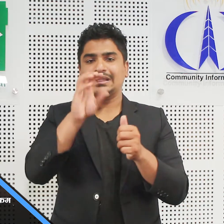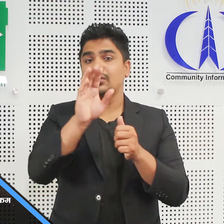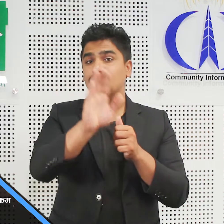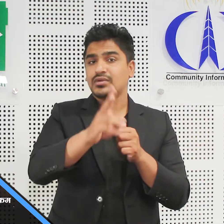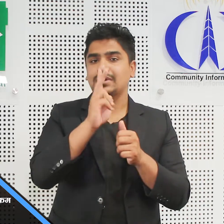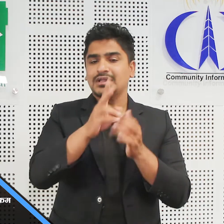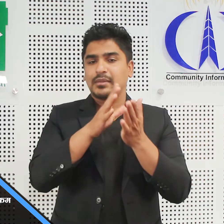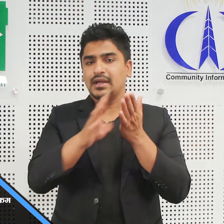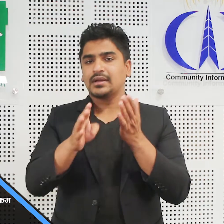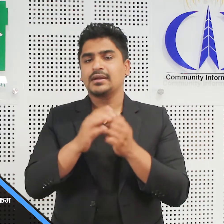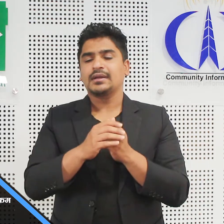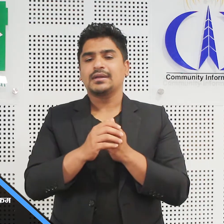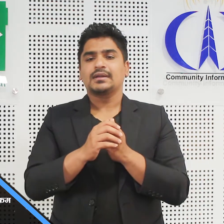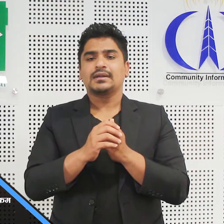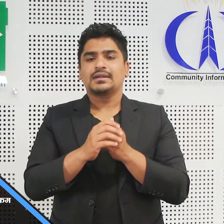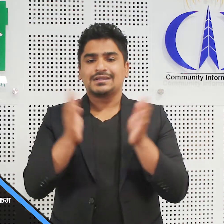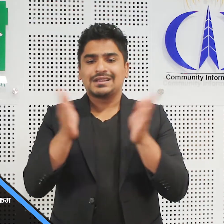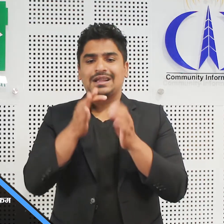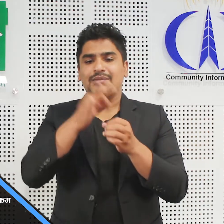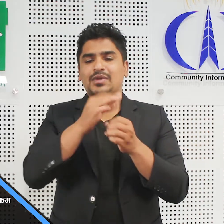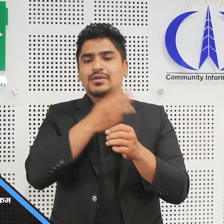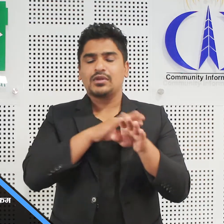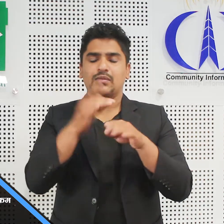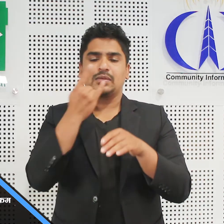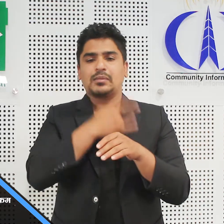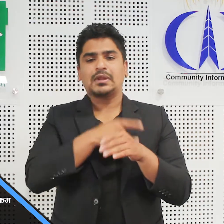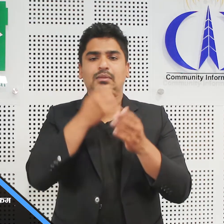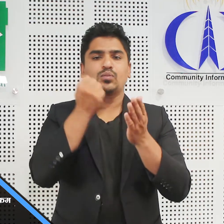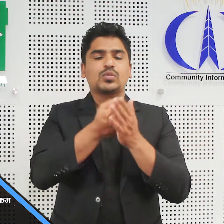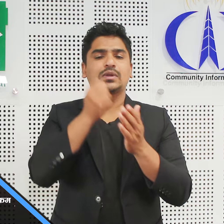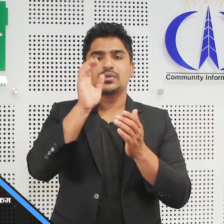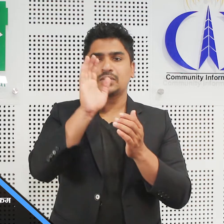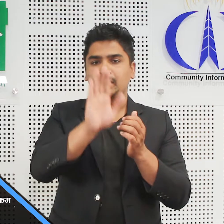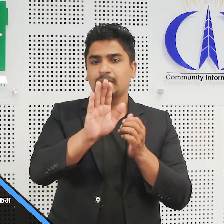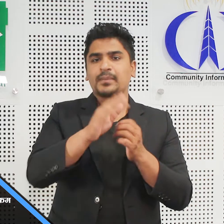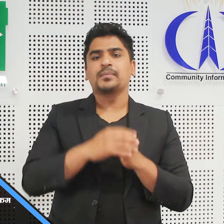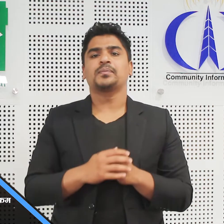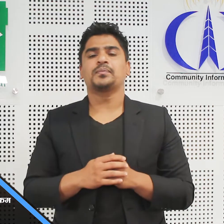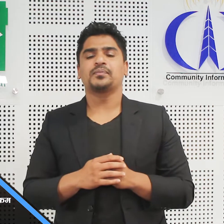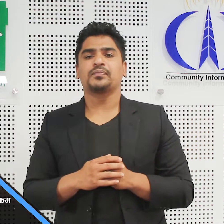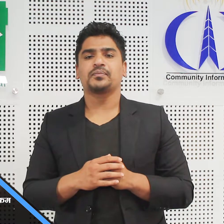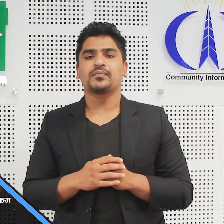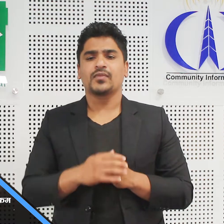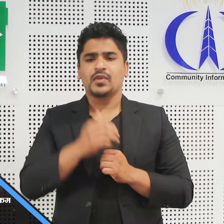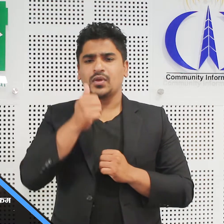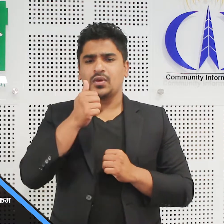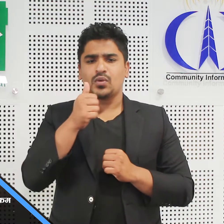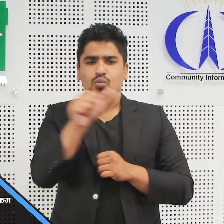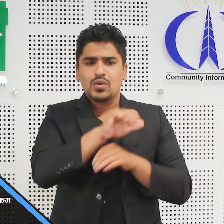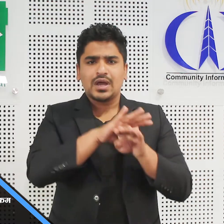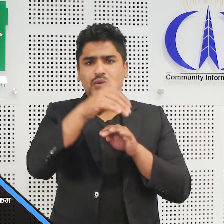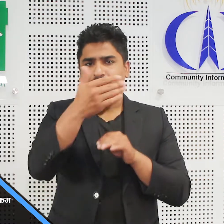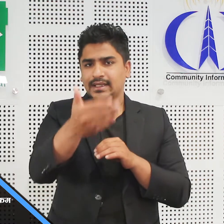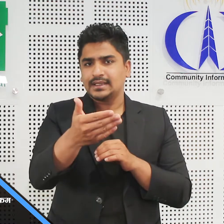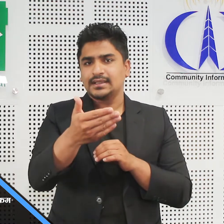चाहिँ 15000 सुविधा दिने नीति अनुसार त्यो प्रदान गरिएको छ। त्यसबाट साना व्यवसायहरू पनि बेनिफिट हुनुभयो